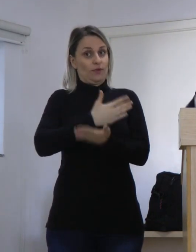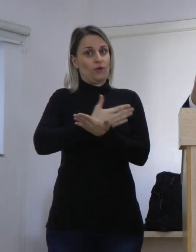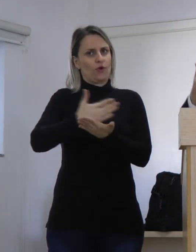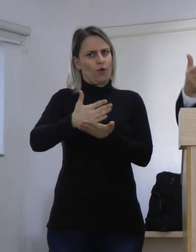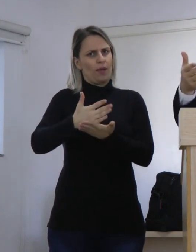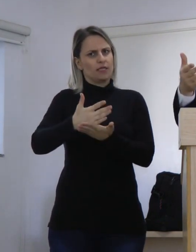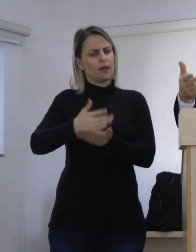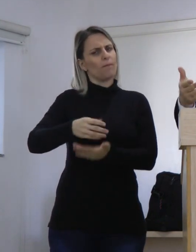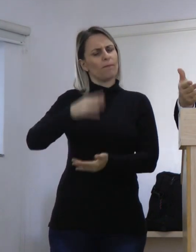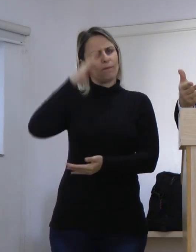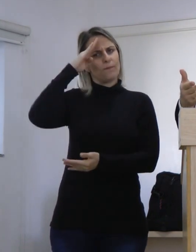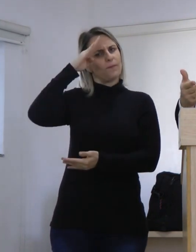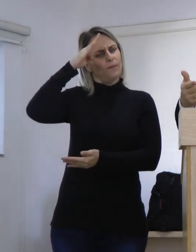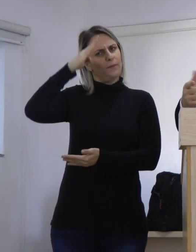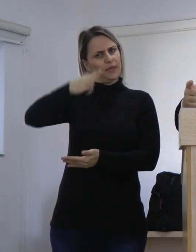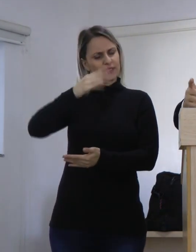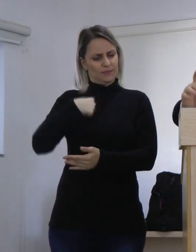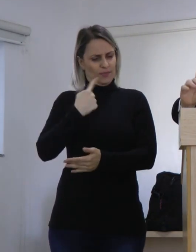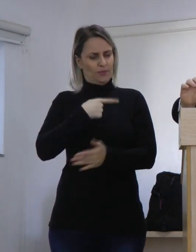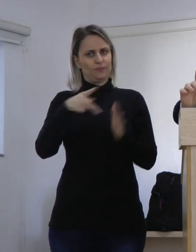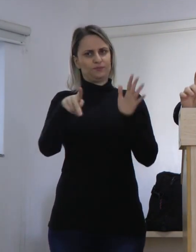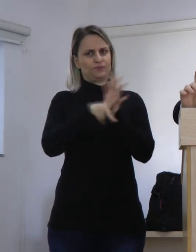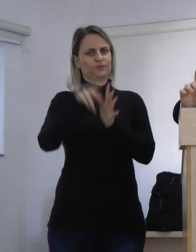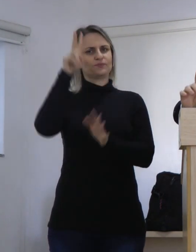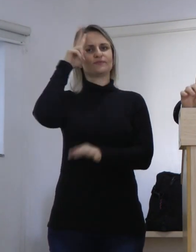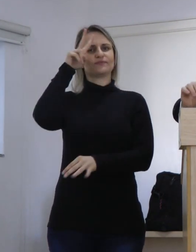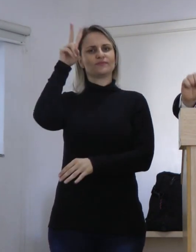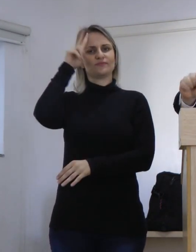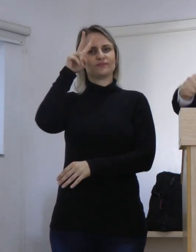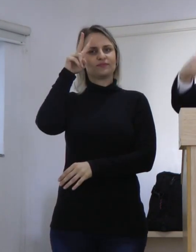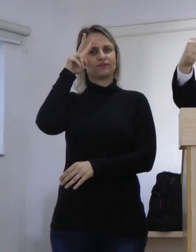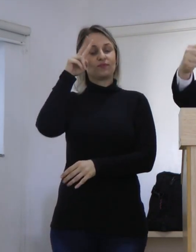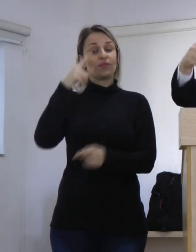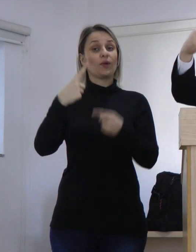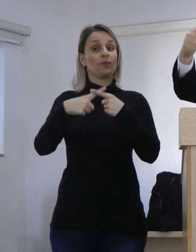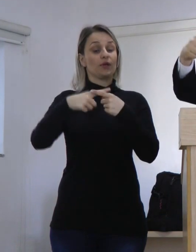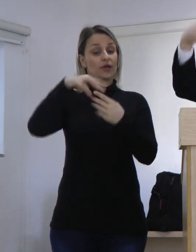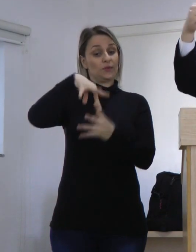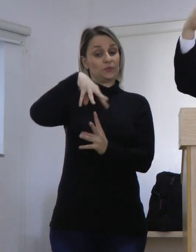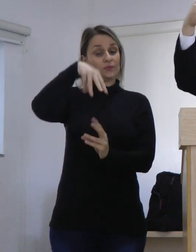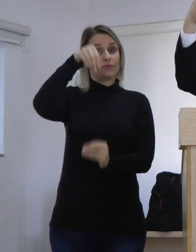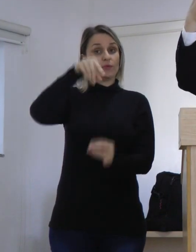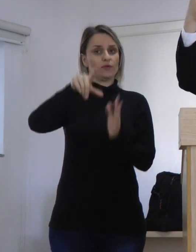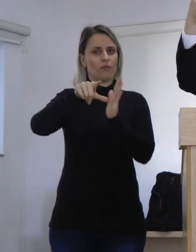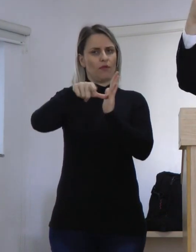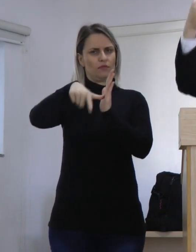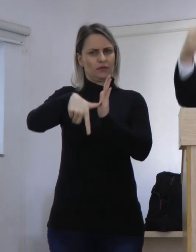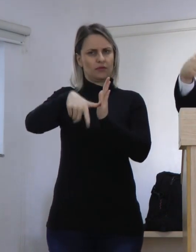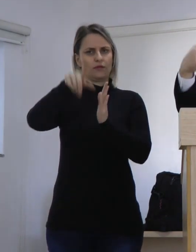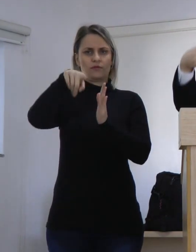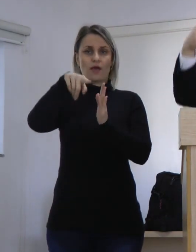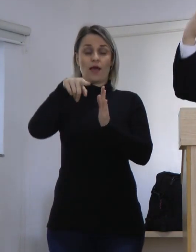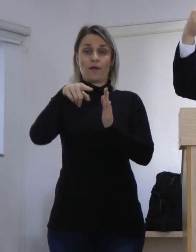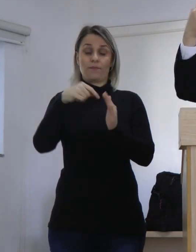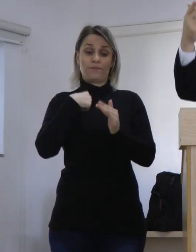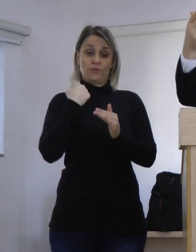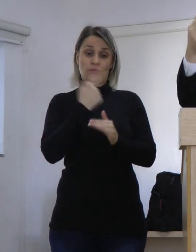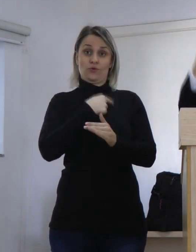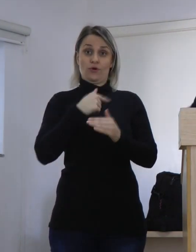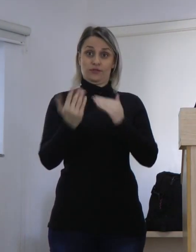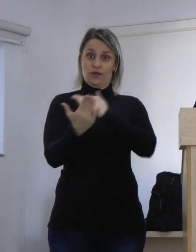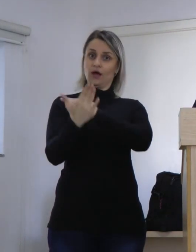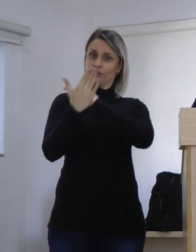E está lá no Evangelho segundo o Espiritismo, que os espíritos atrasados são instrumentos para a nossa elevação, para o nosso